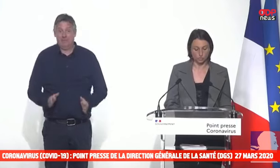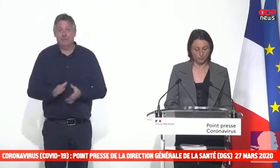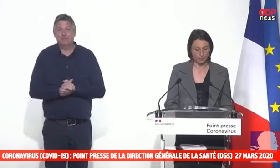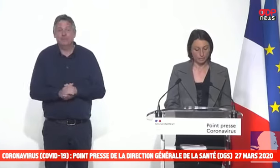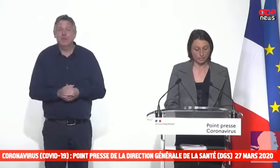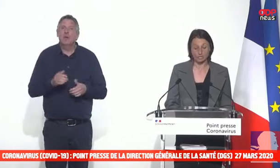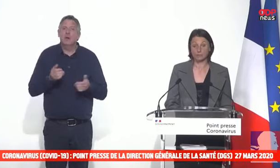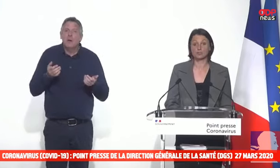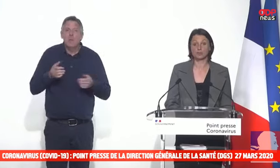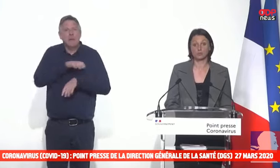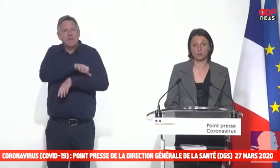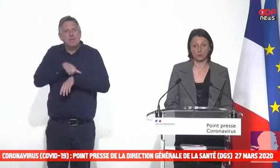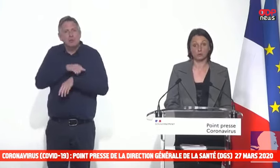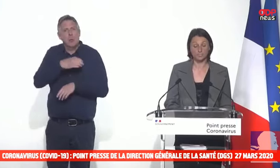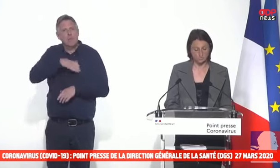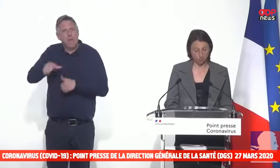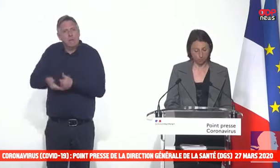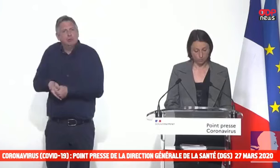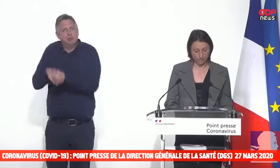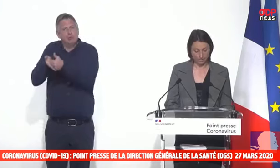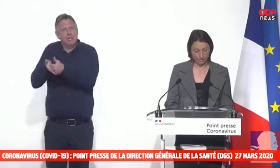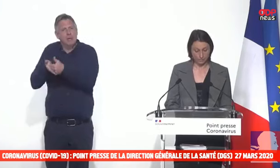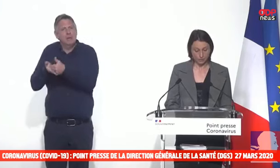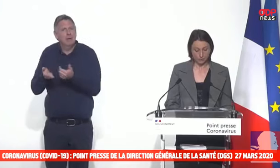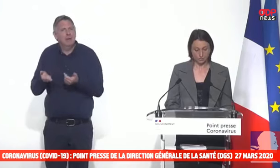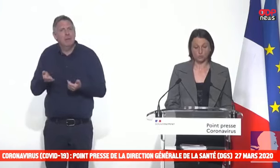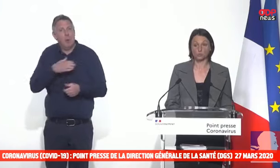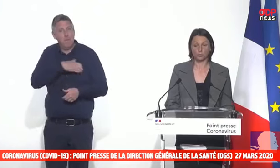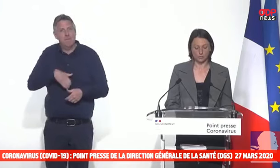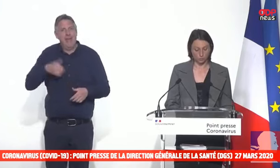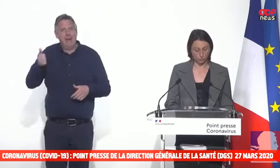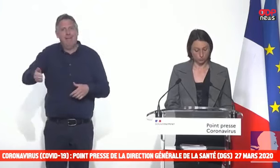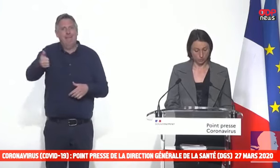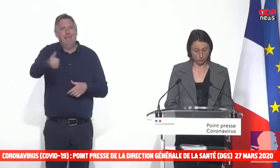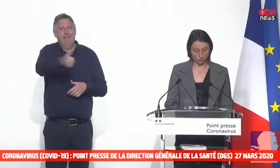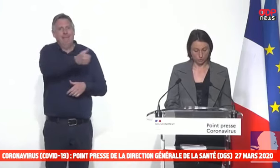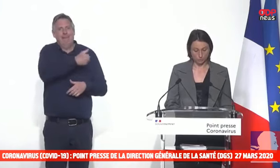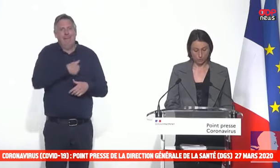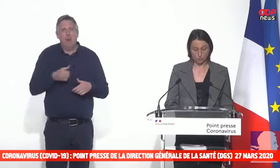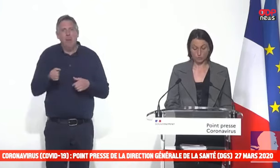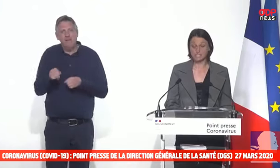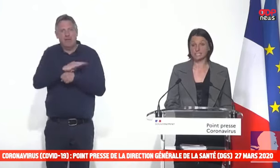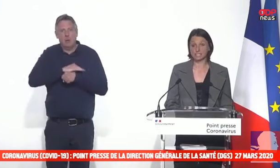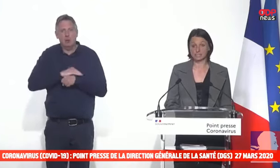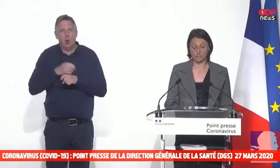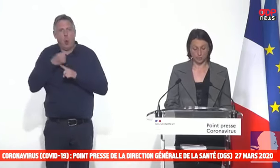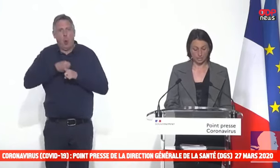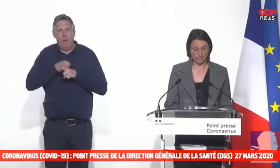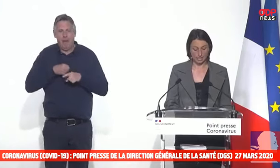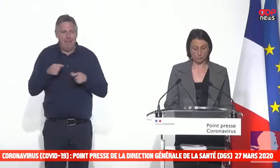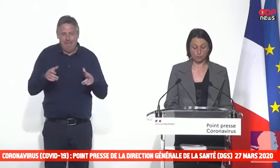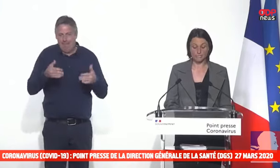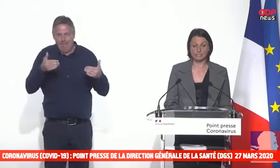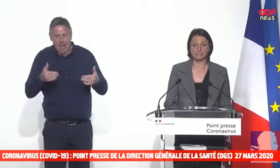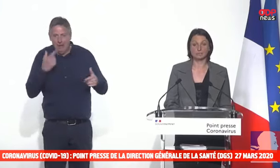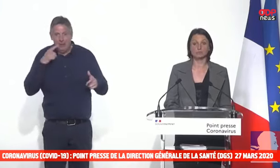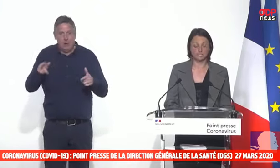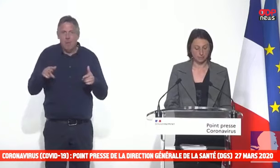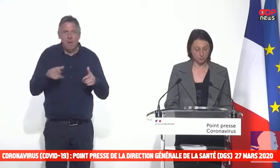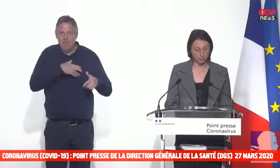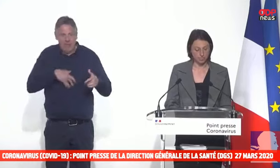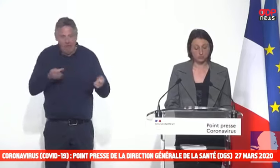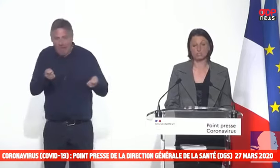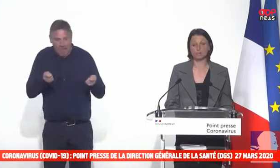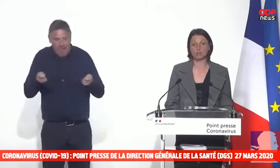ce sujet, car les maires sont aussi en première ligne dans ce combat contre le virus. Le ministère de l'Intérieur est là pour les aider, pour